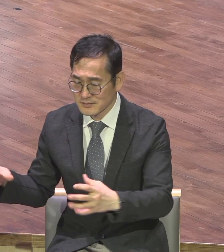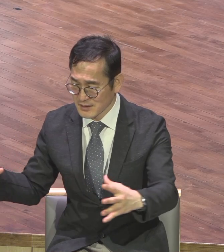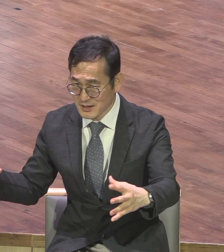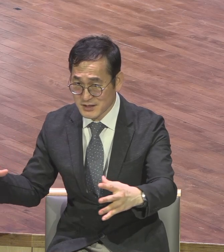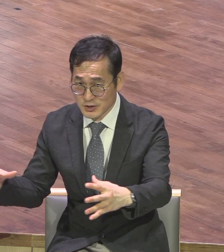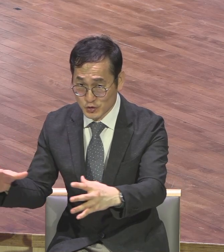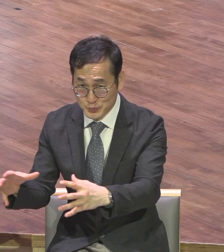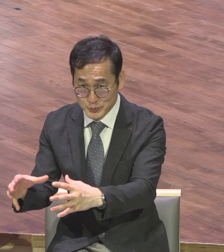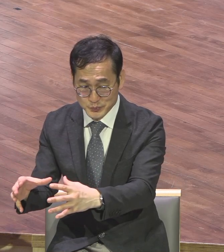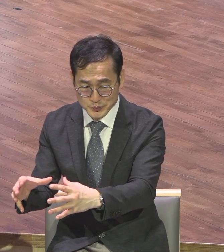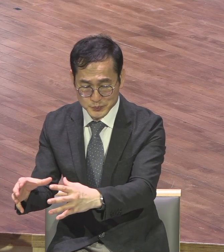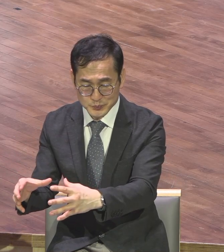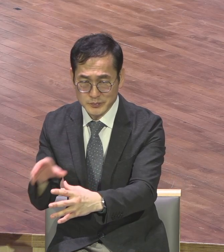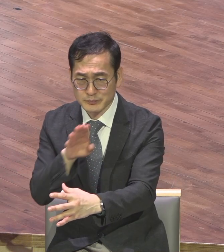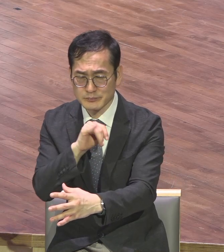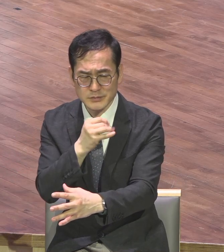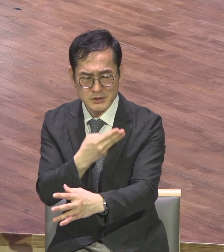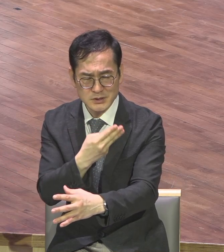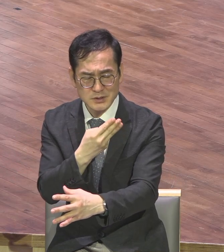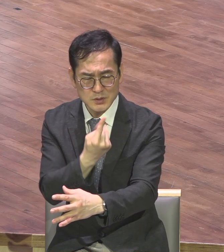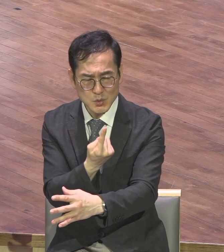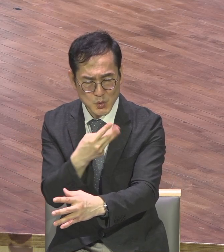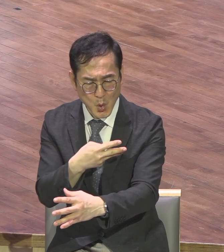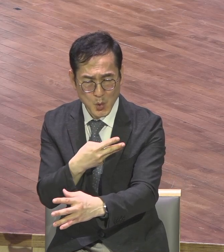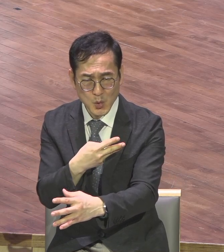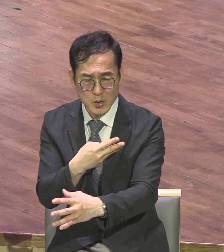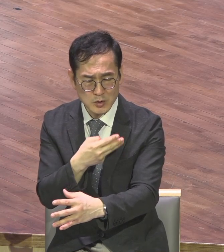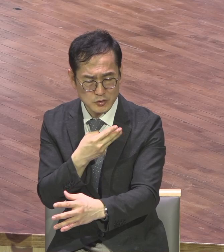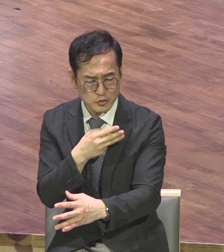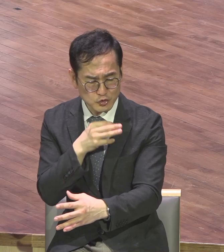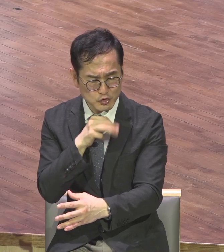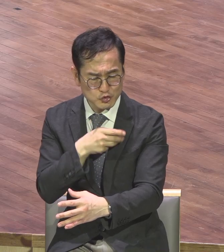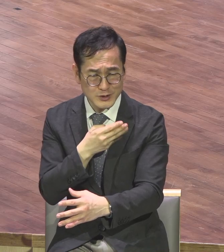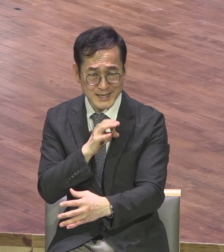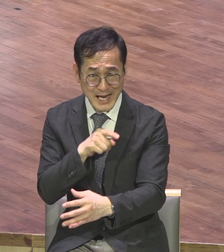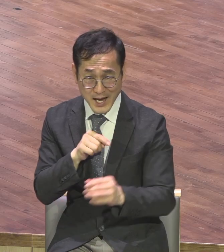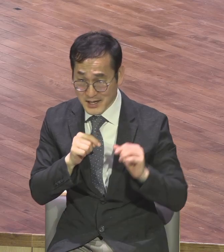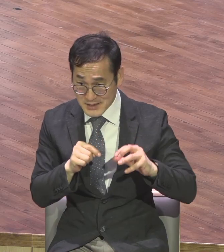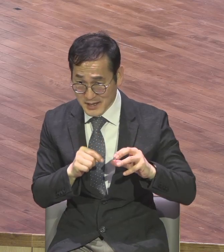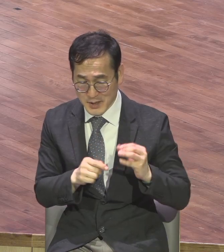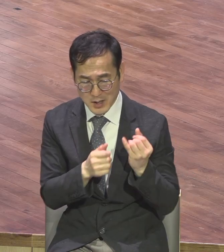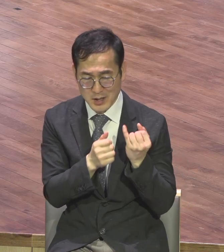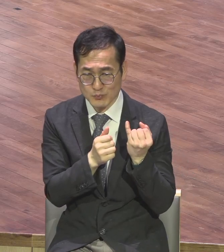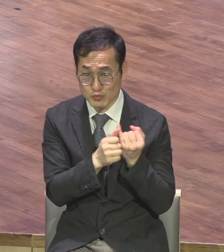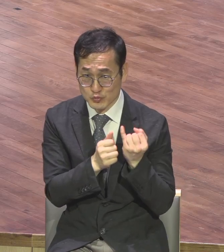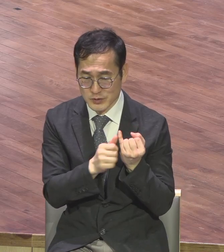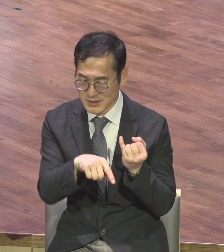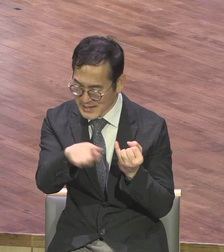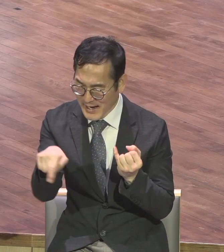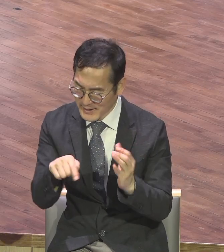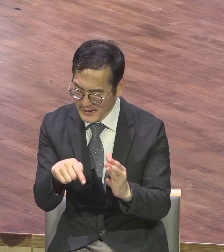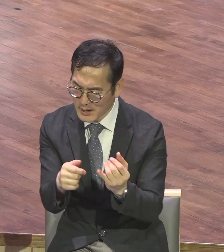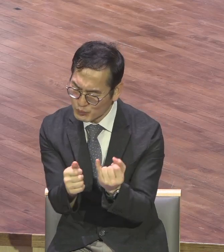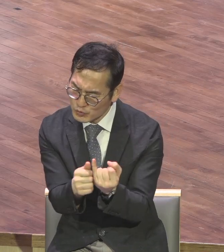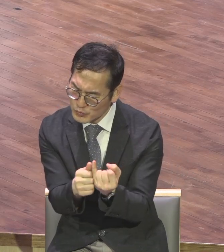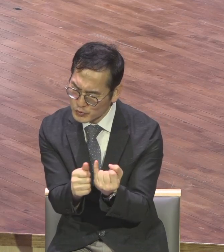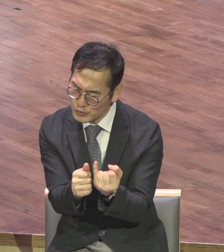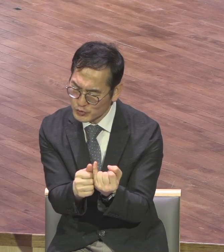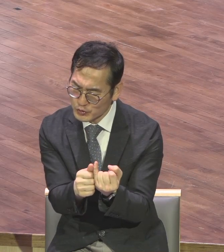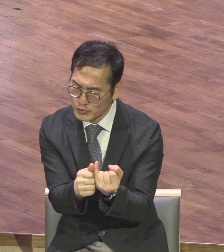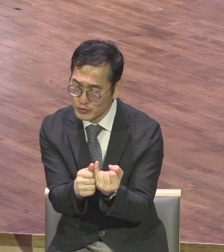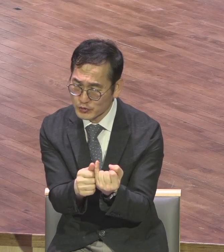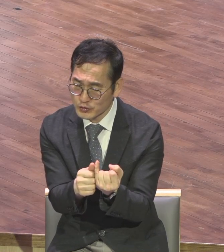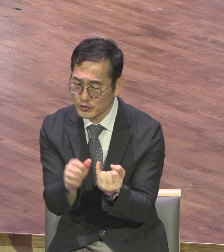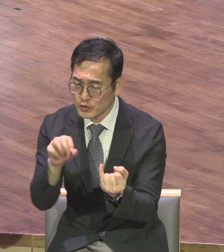이 빌롤로고와 유리아는 이 브리스 아굴라처럼 부부였을 것이다.